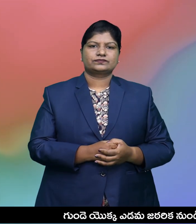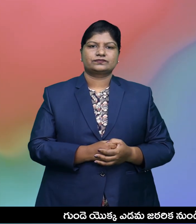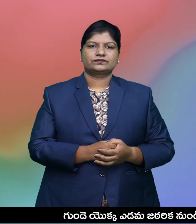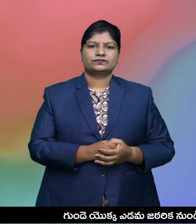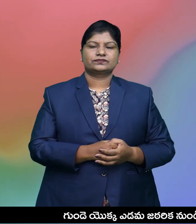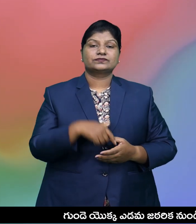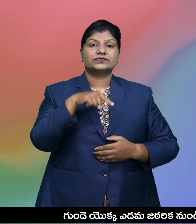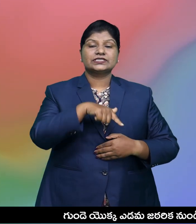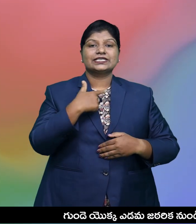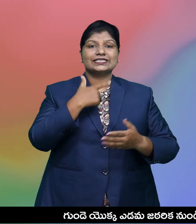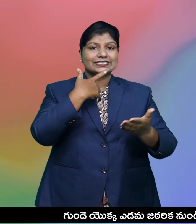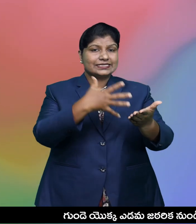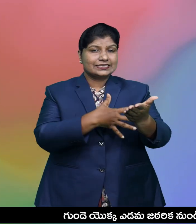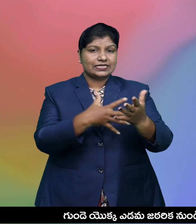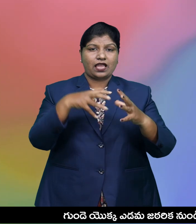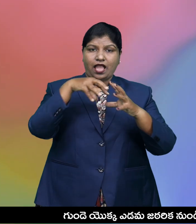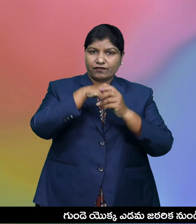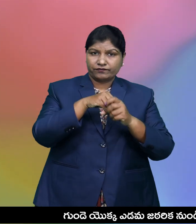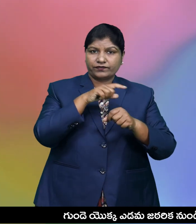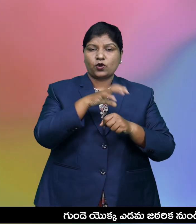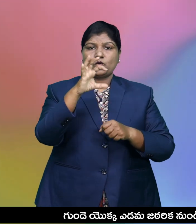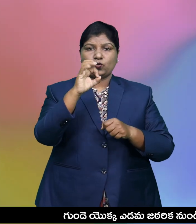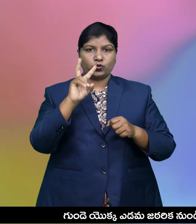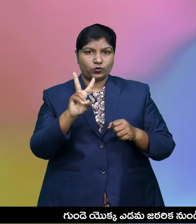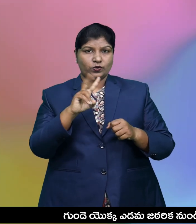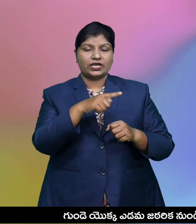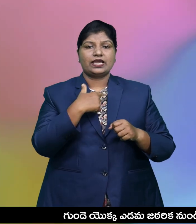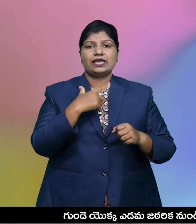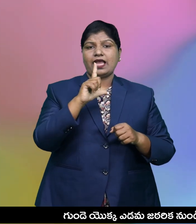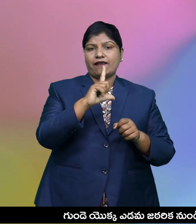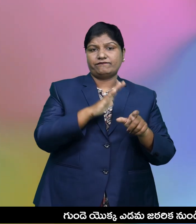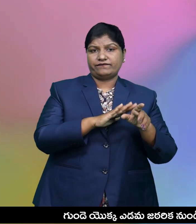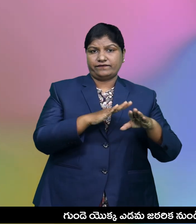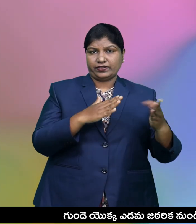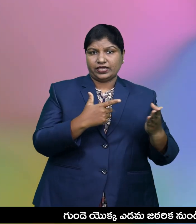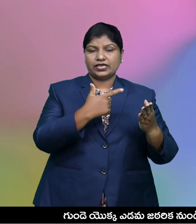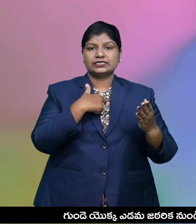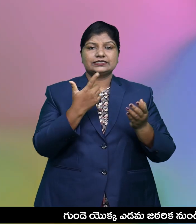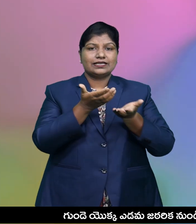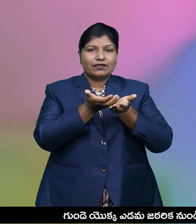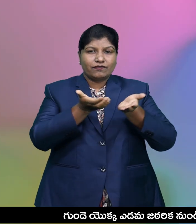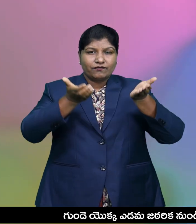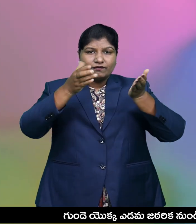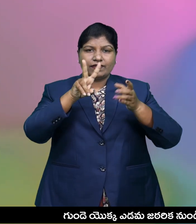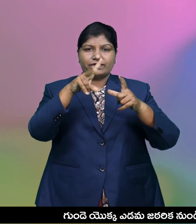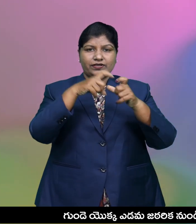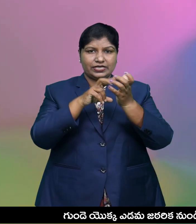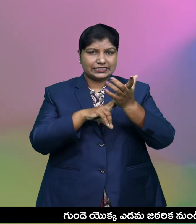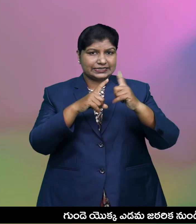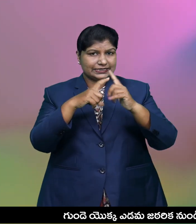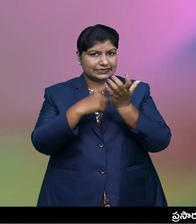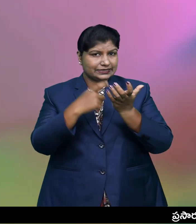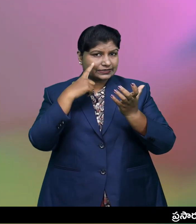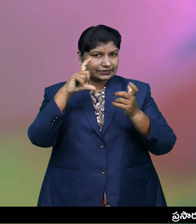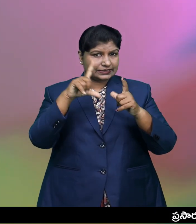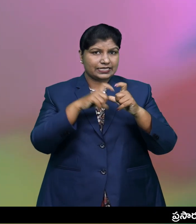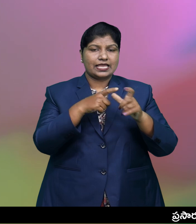గుండె యొక్క ఎడమ జఠరిక నుండి ఆక్సిజనేటెడ్ రక్తం శరీరంలోని వివిధ అవయవాలకు ప్రసారం